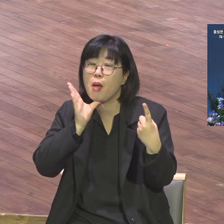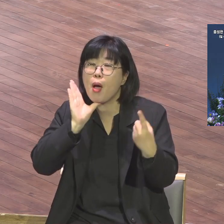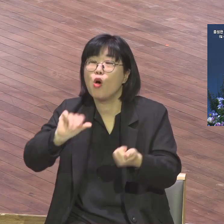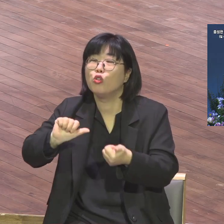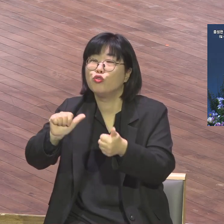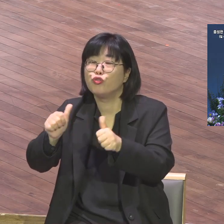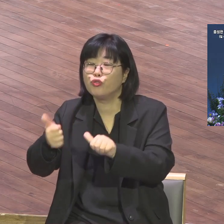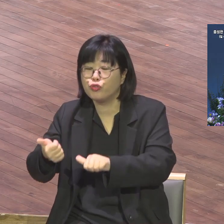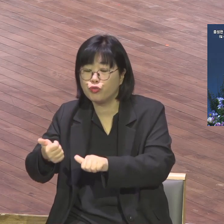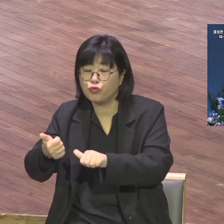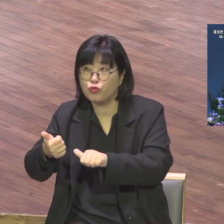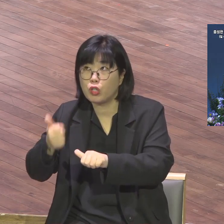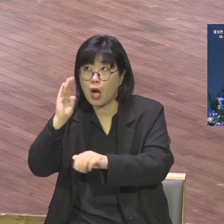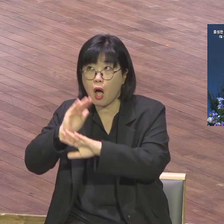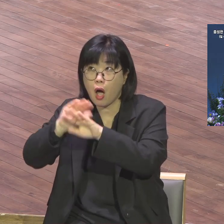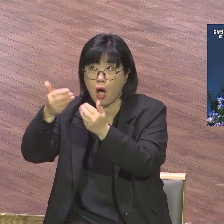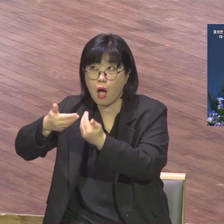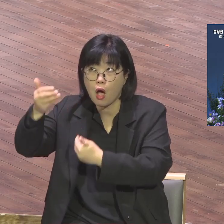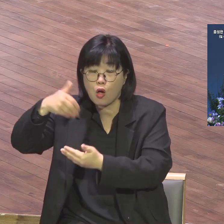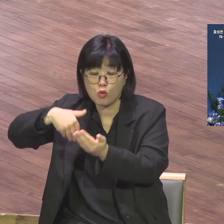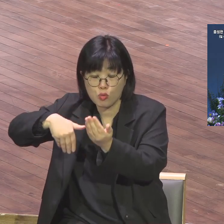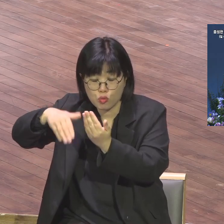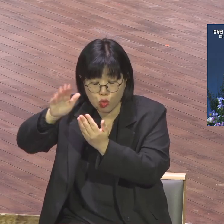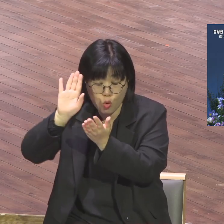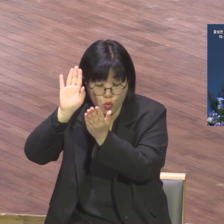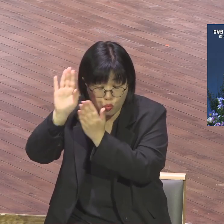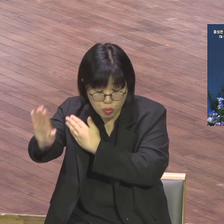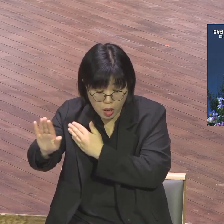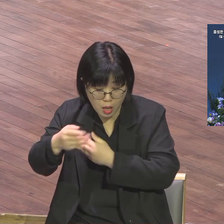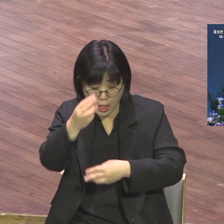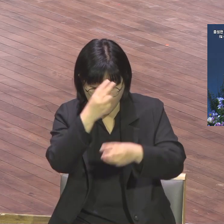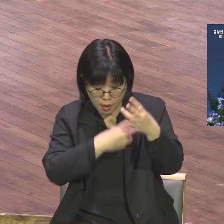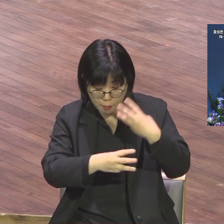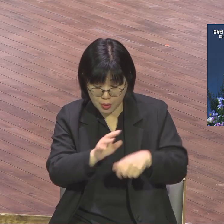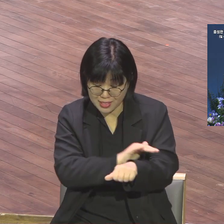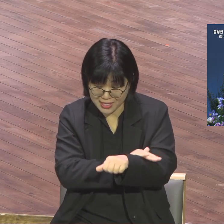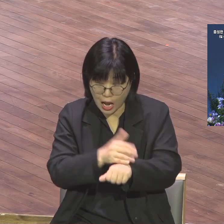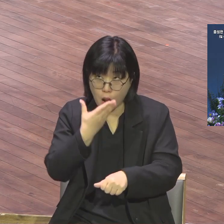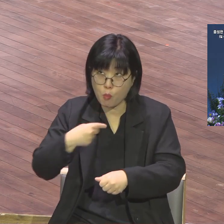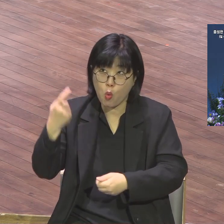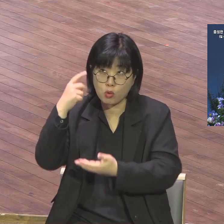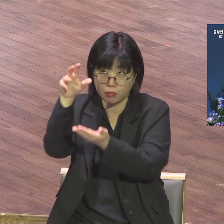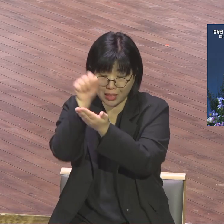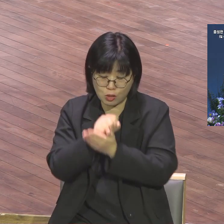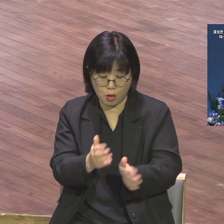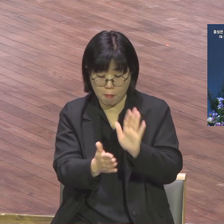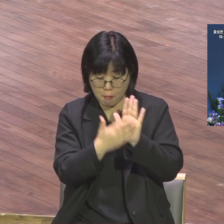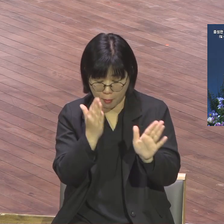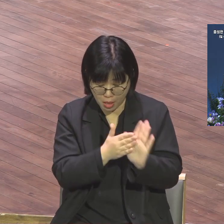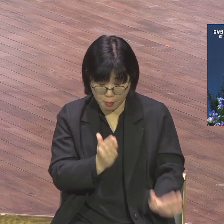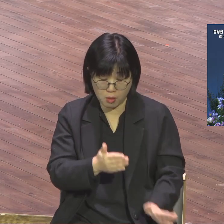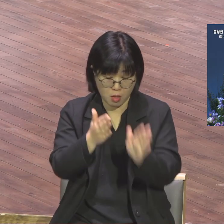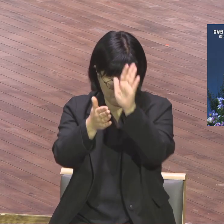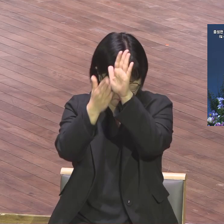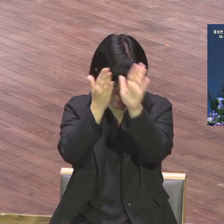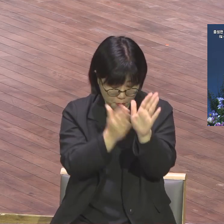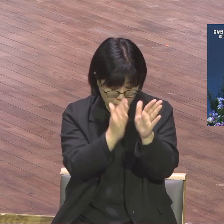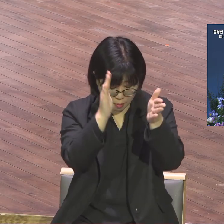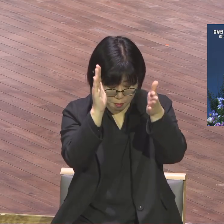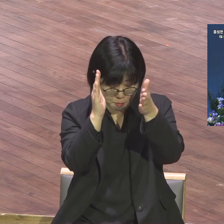망대를 세워가는 이 운동 계속하자. 다른 하나는 현장 회복입니다. 그래서 우리가 3.1조를